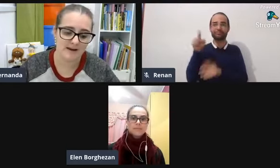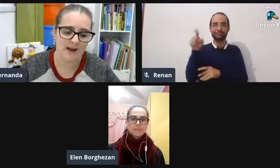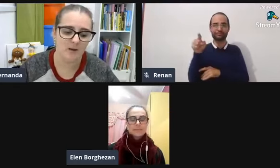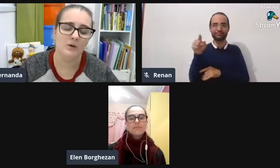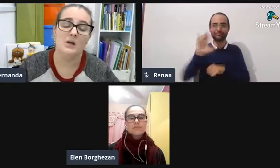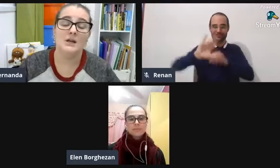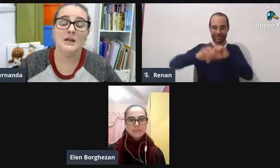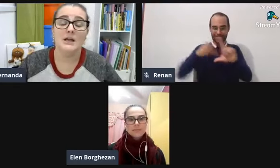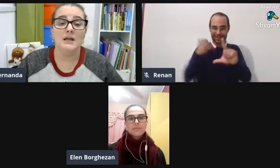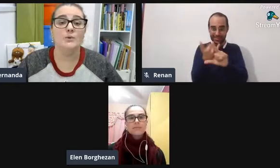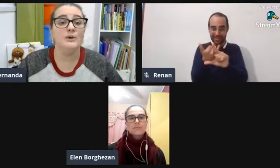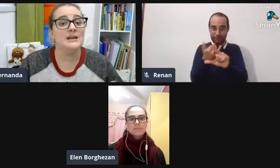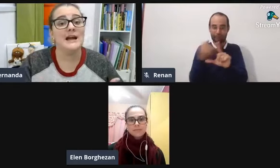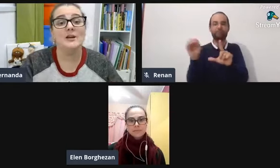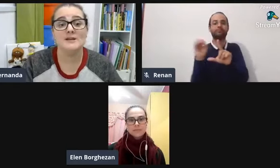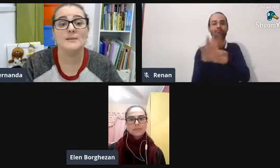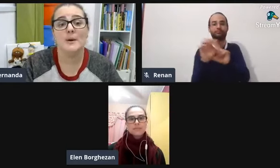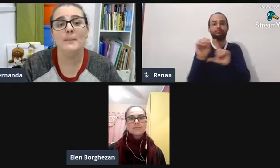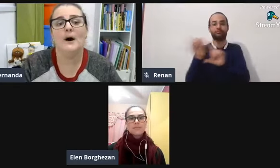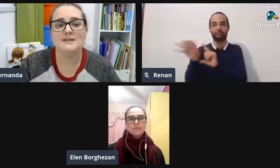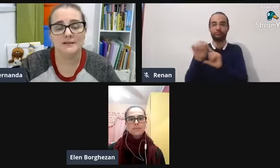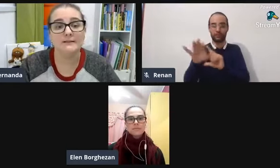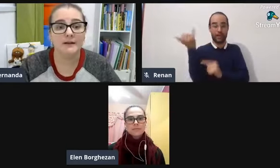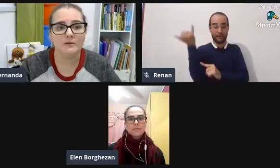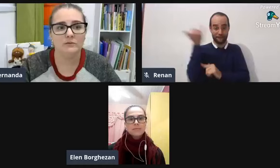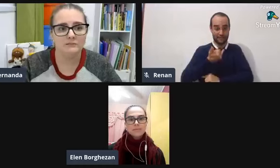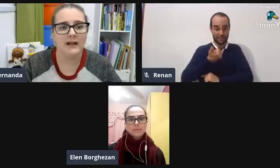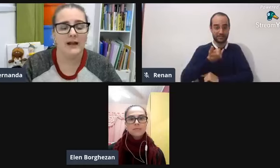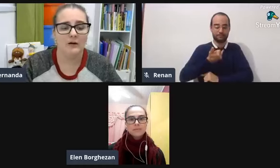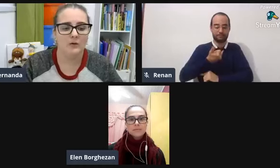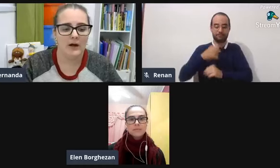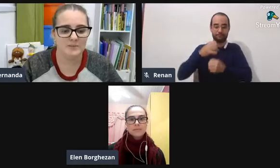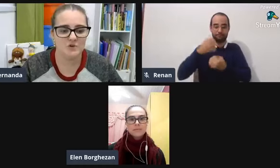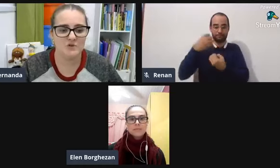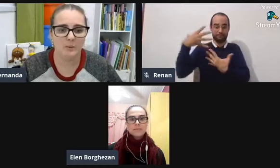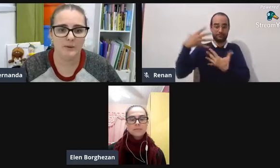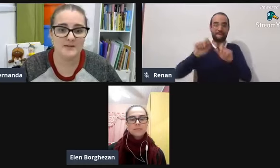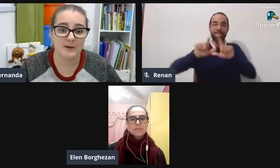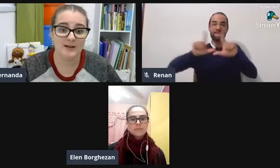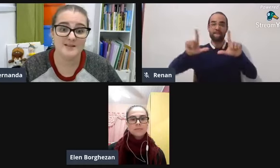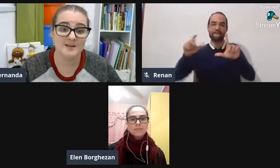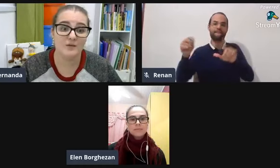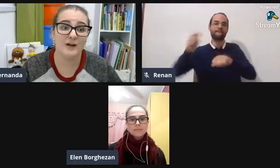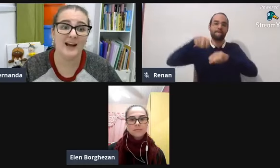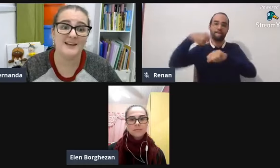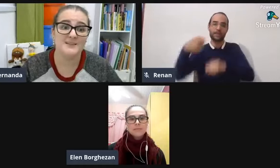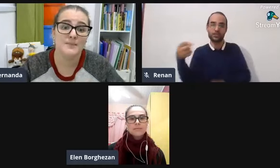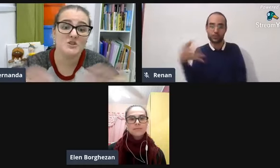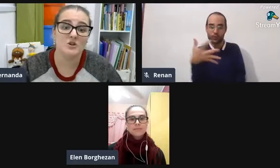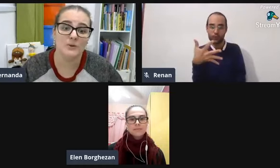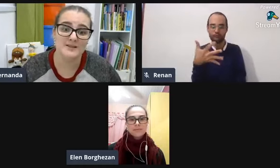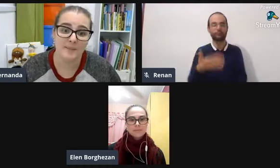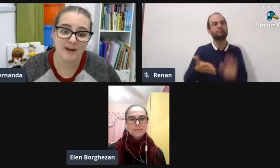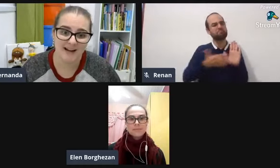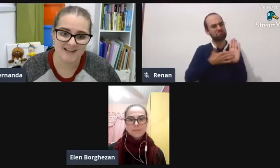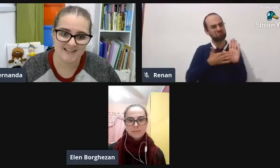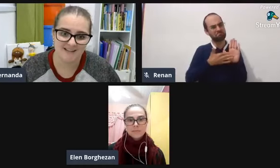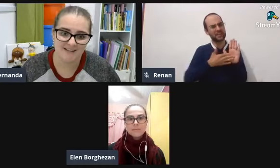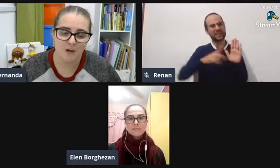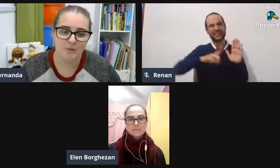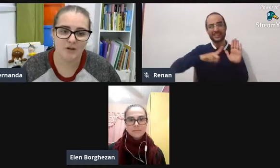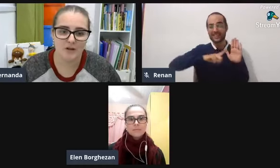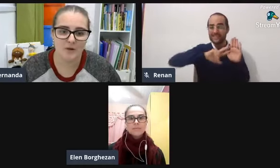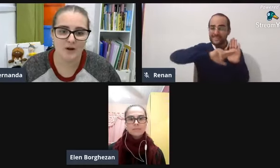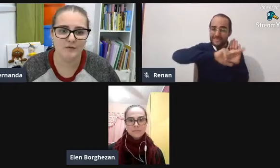do material. E o que é a nossa proposta, então? Né? As pessoas vão perceber que são várias pessoas que